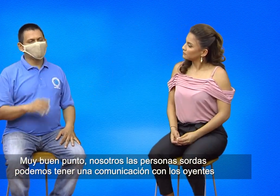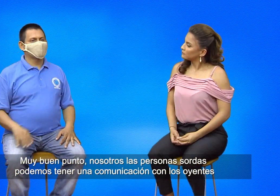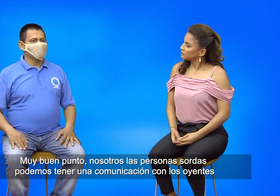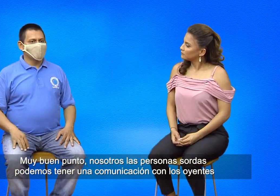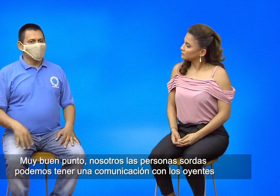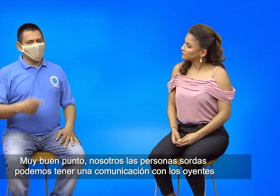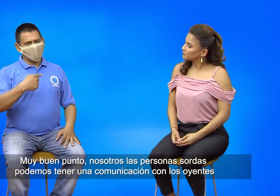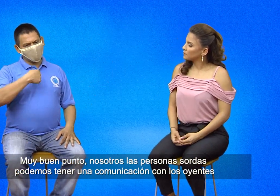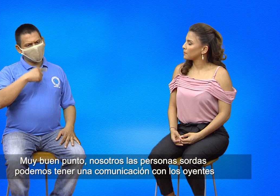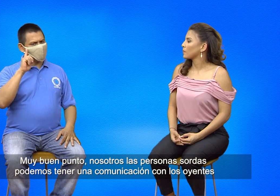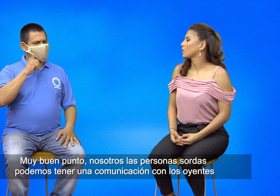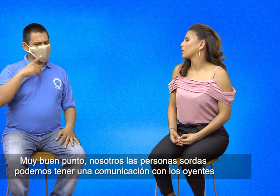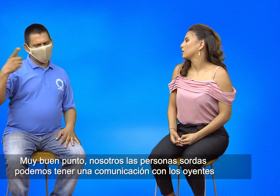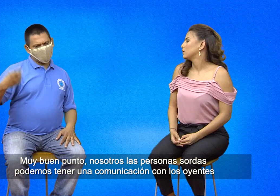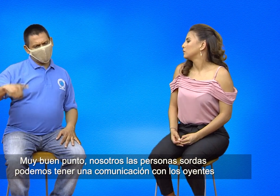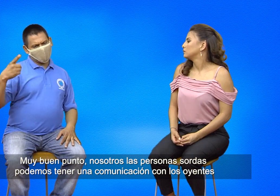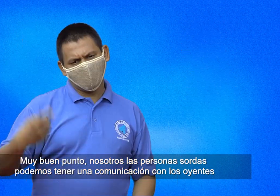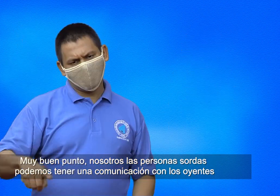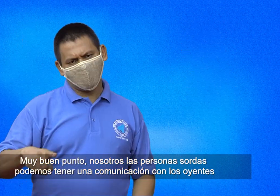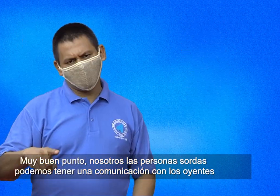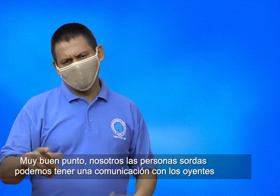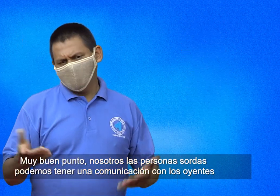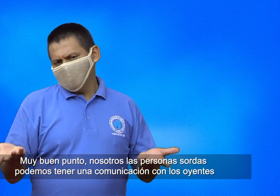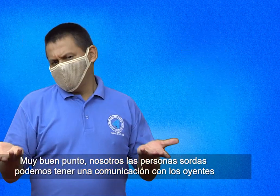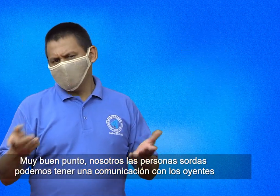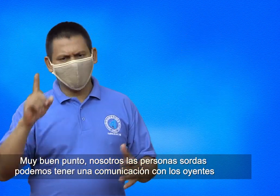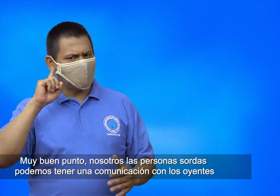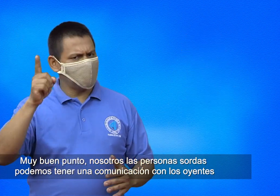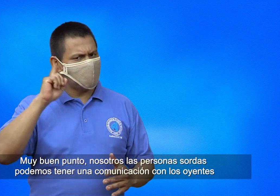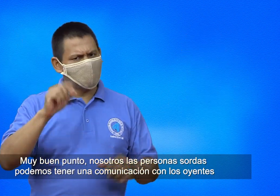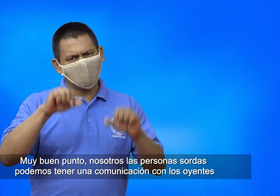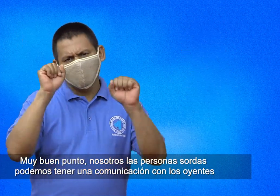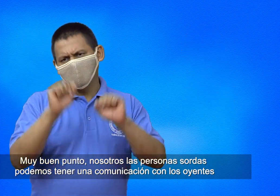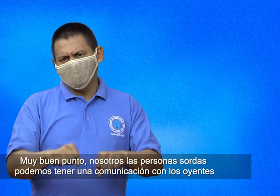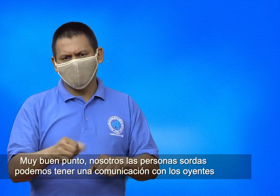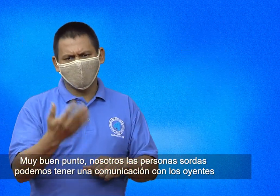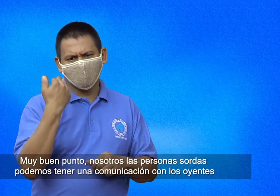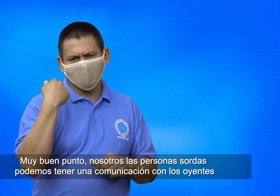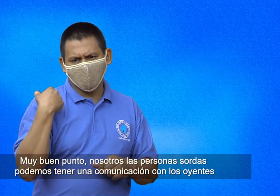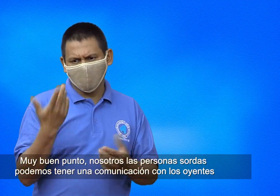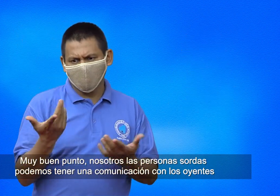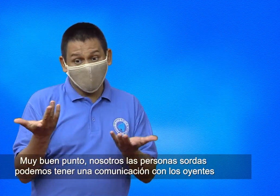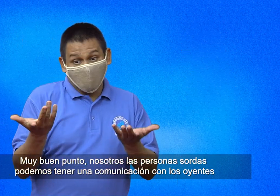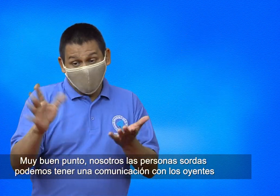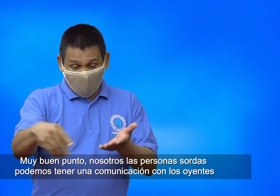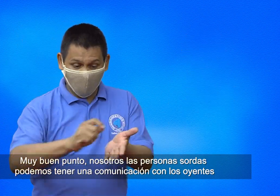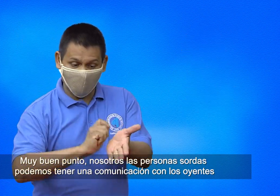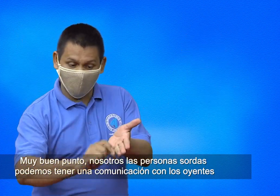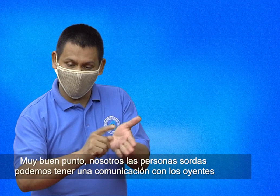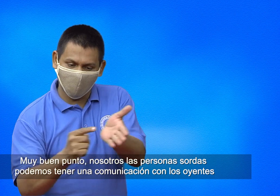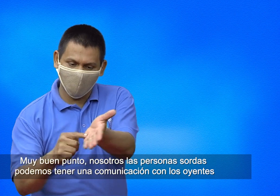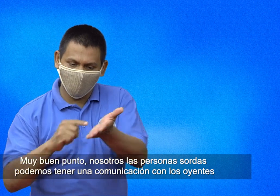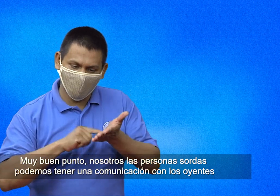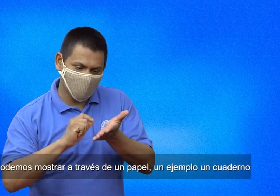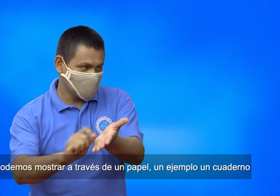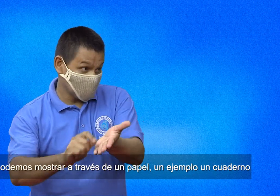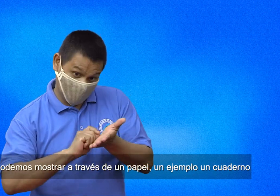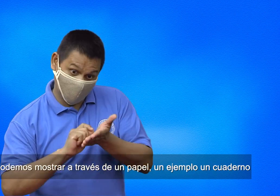muy buen punto nosotros no personas sordas podemos tener una comunicación con los oyentes nos podemos